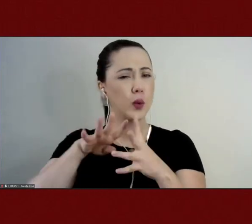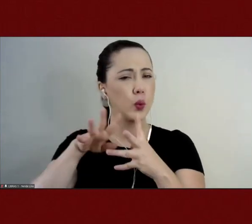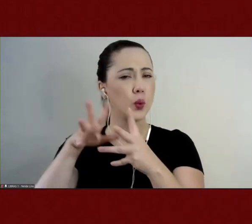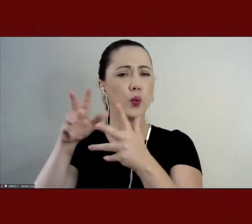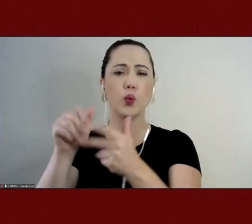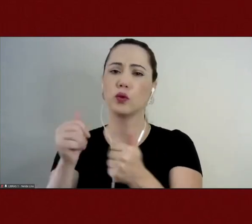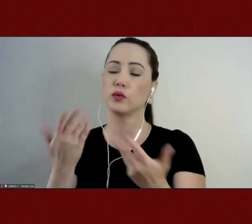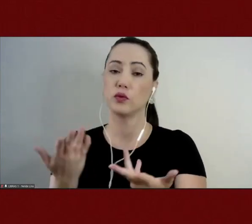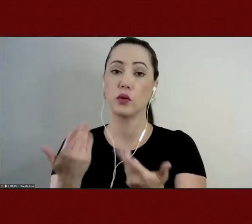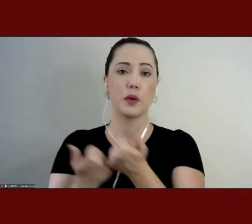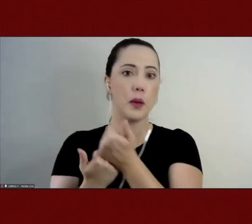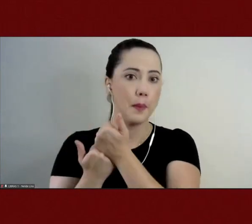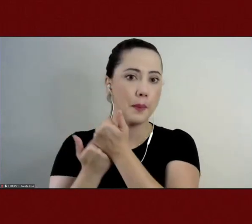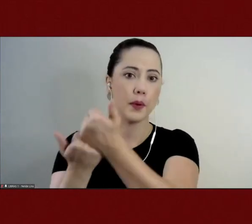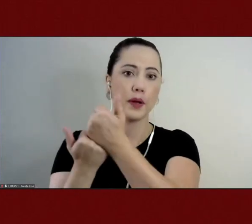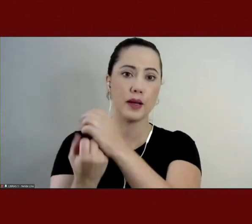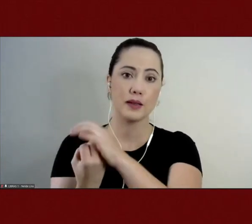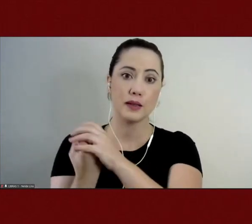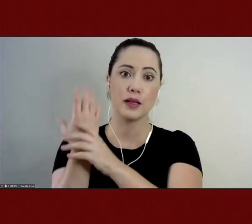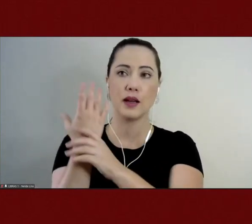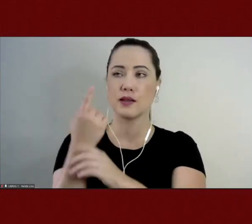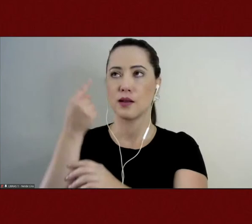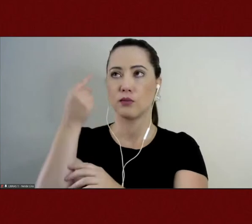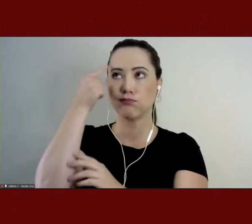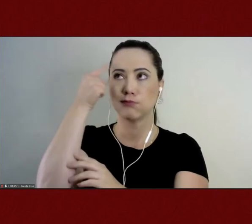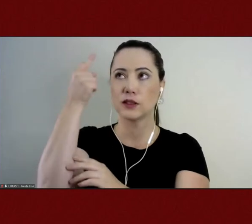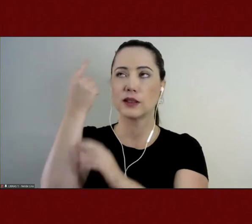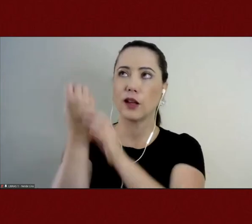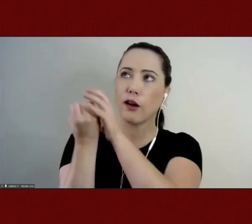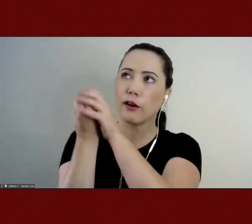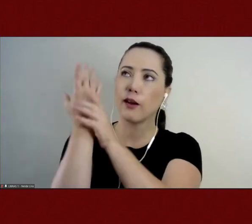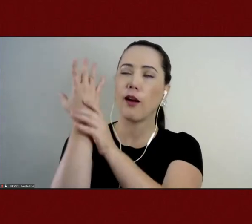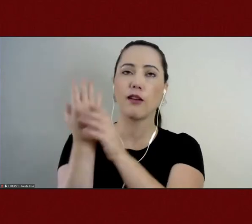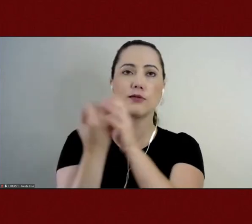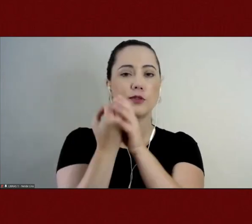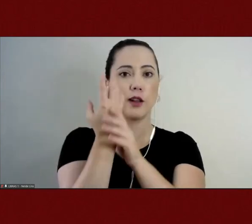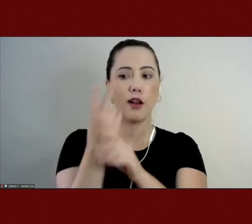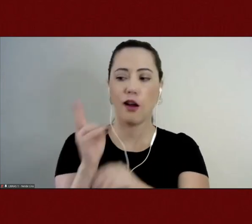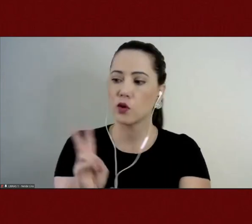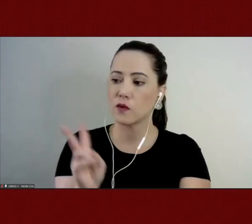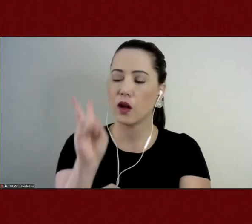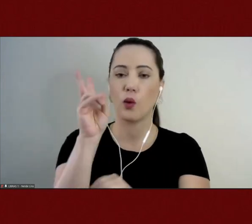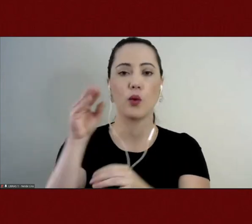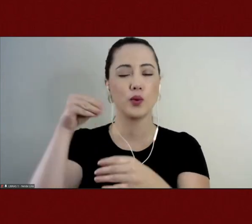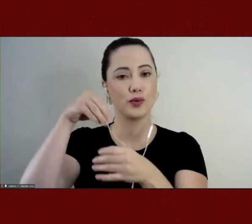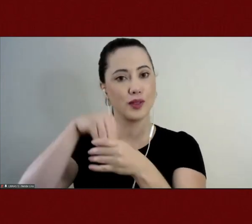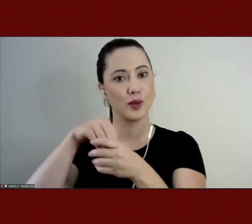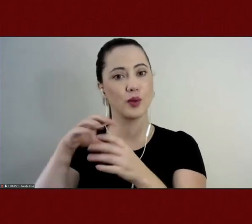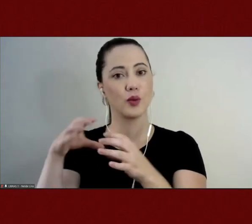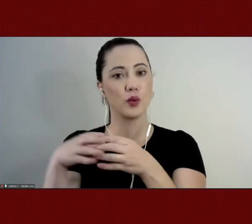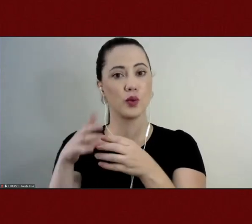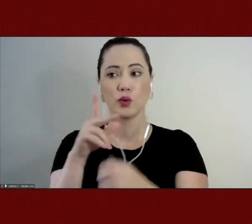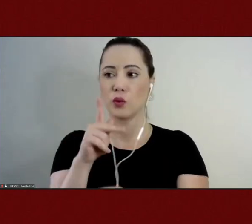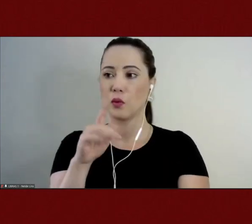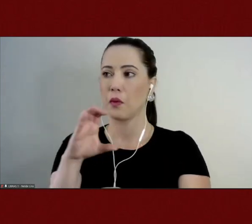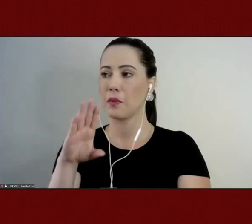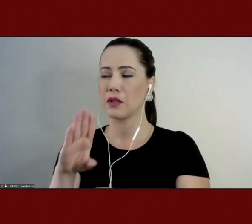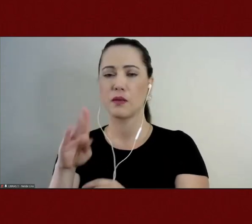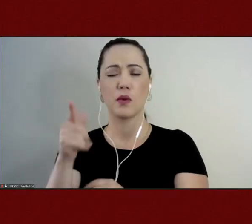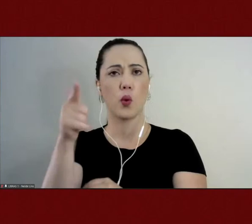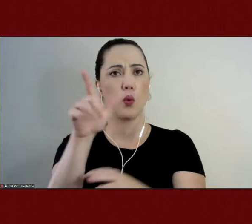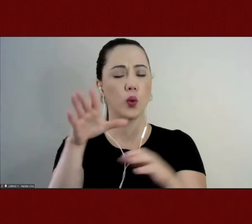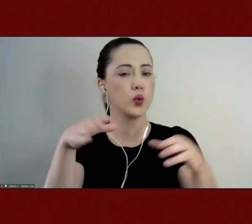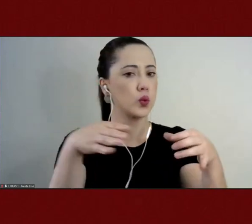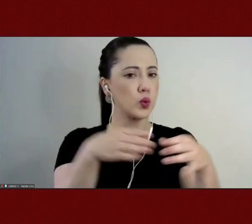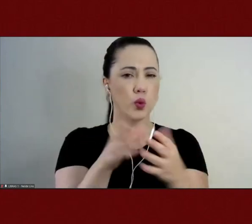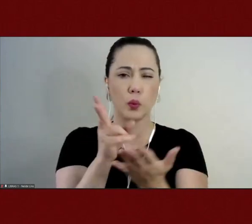que ajudaram a construir esse pensamento, esses valores, esse partido, e esses partidos pelo mundo, não é?